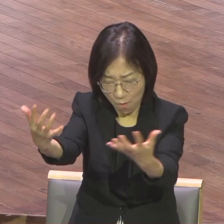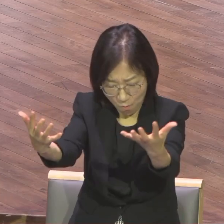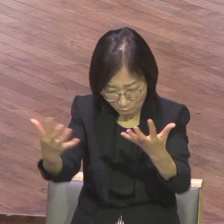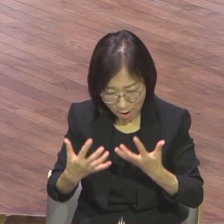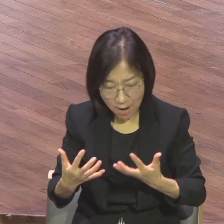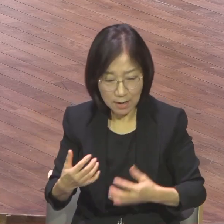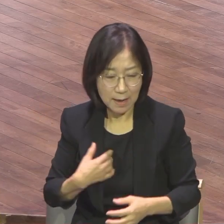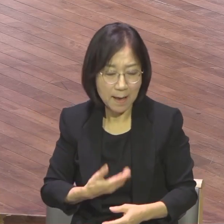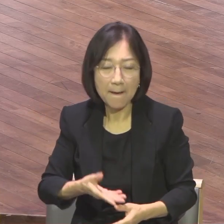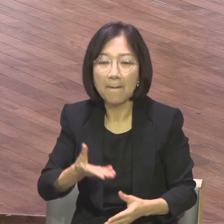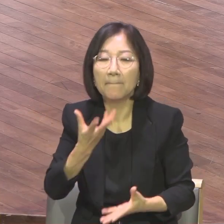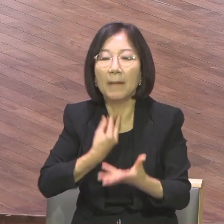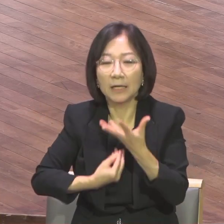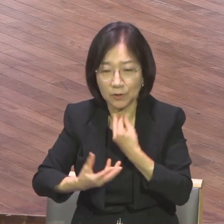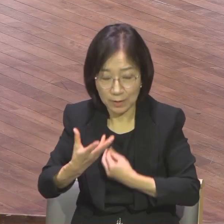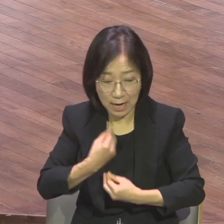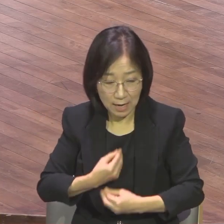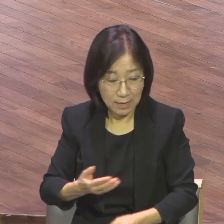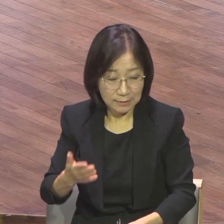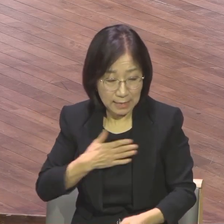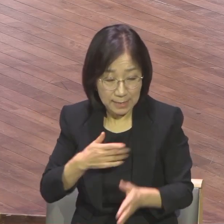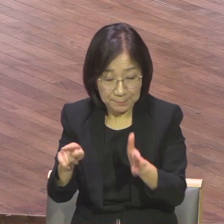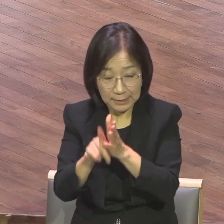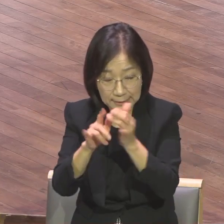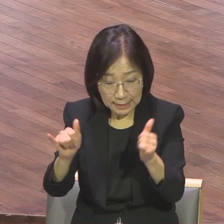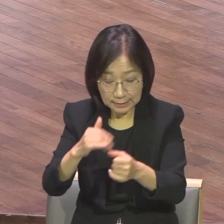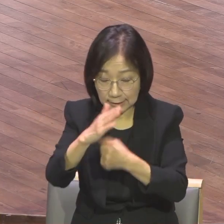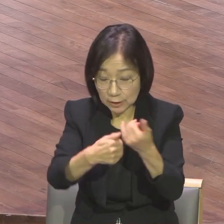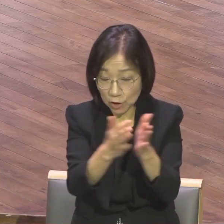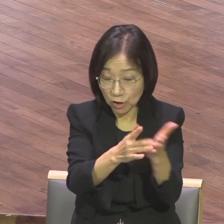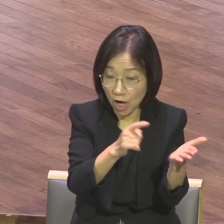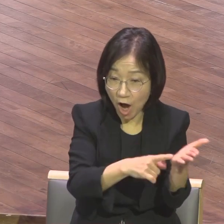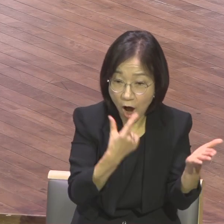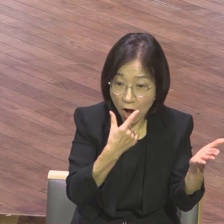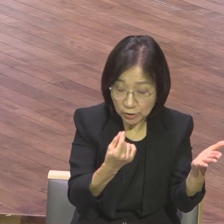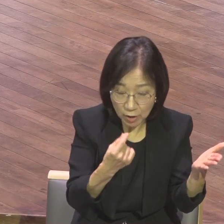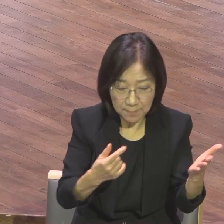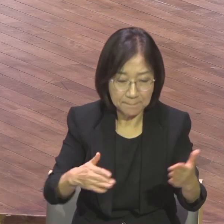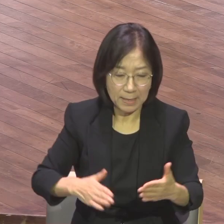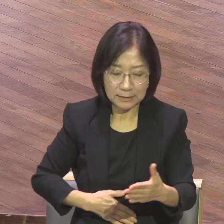자는 성경에 이름과 같이 그 배에서 생수의 강이 흘러나리라.